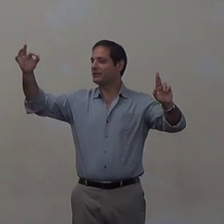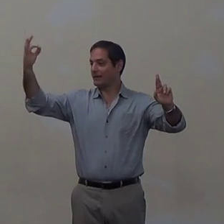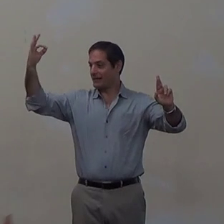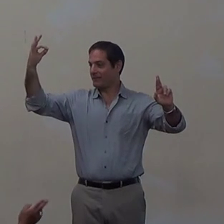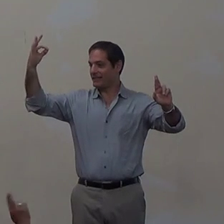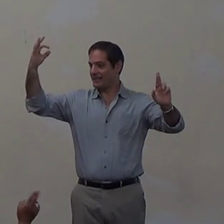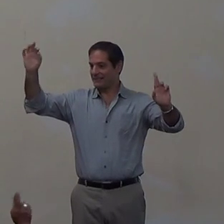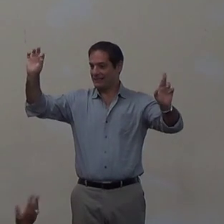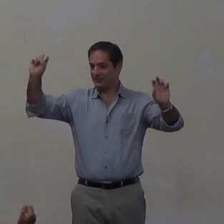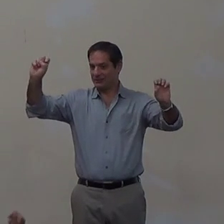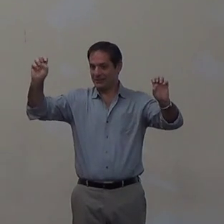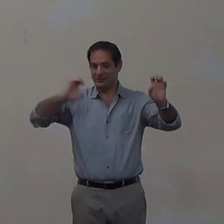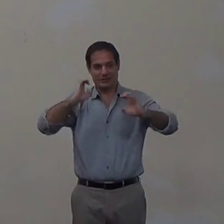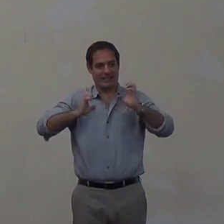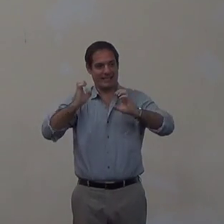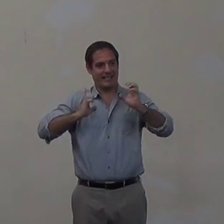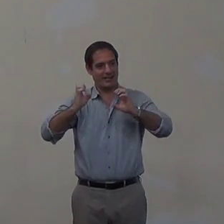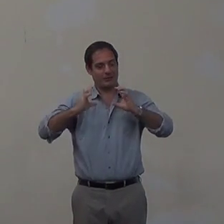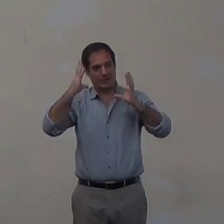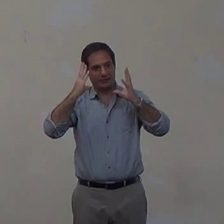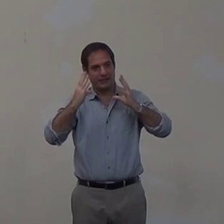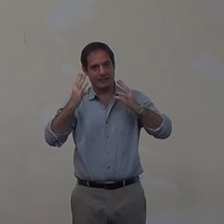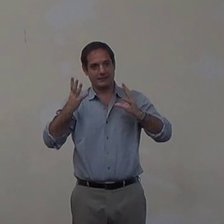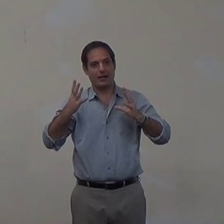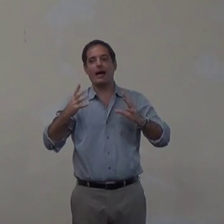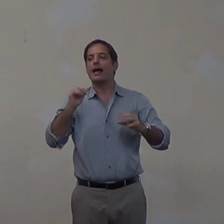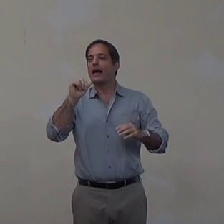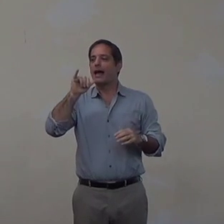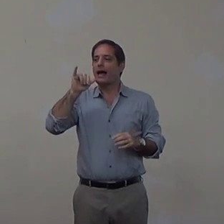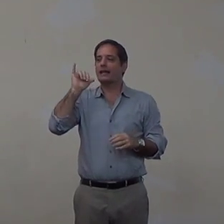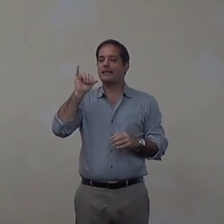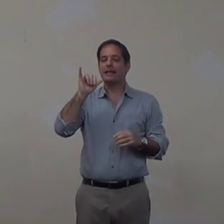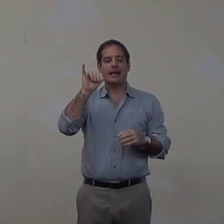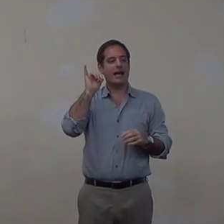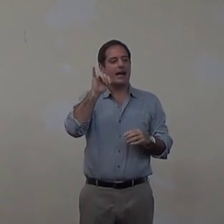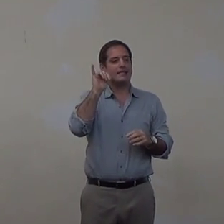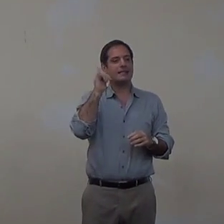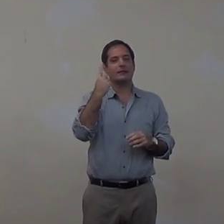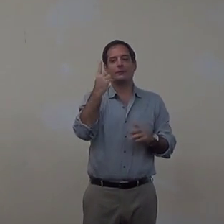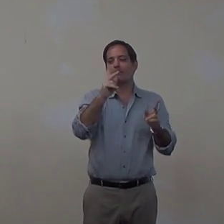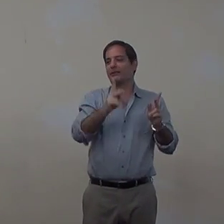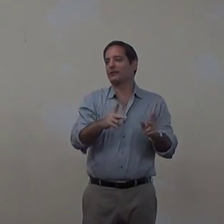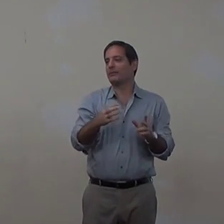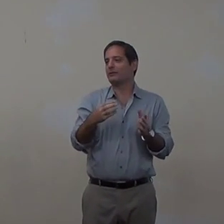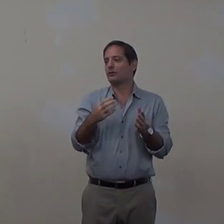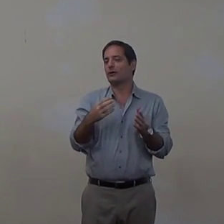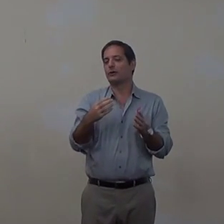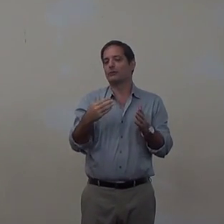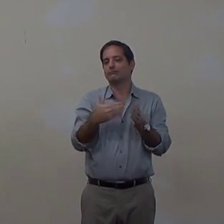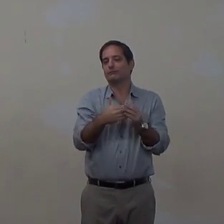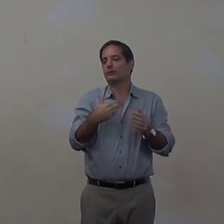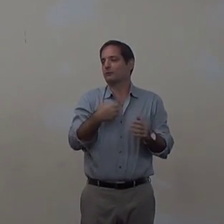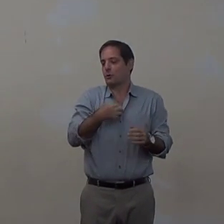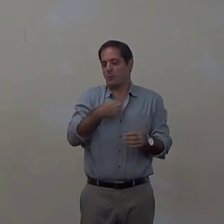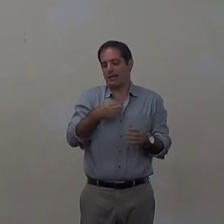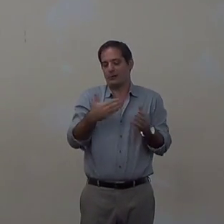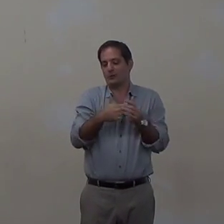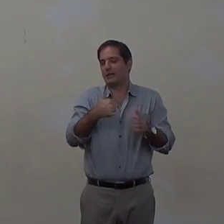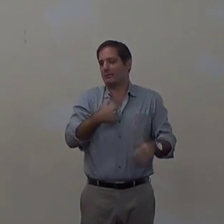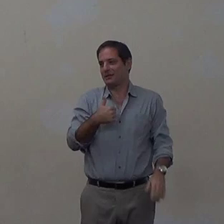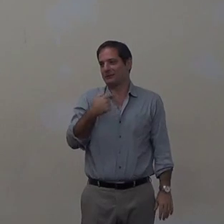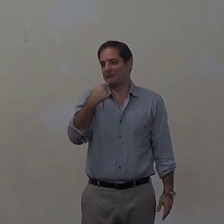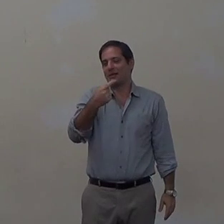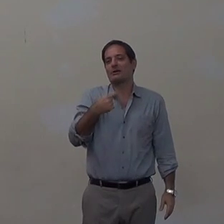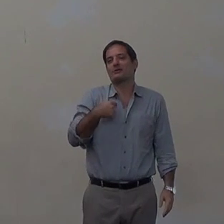práctica, listo para la prédica, listo, sí. Listo con energía o tan, tan cansado. Ayer una persona me dijo,